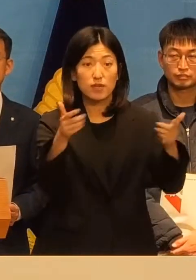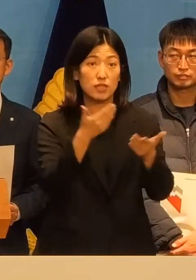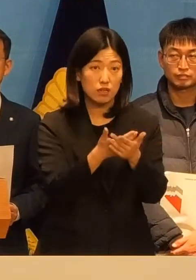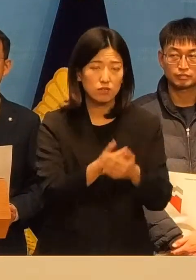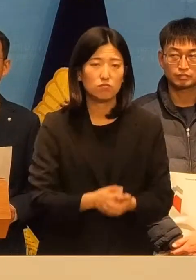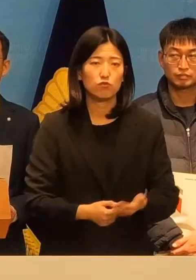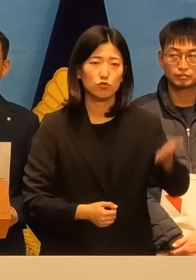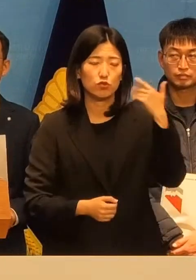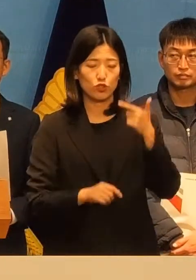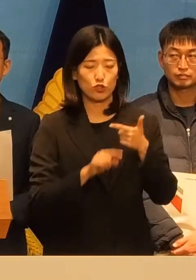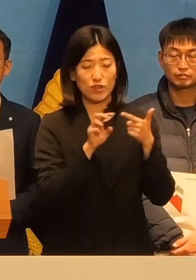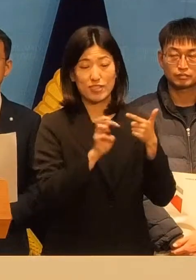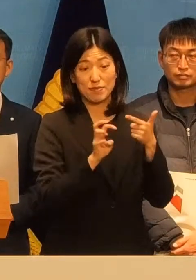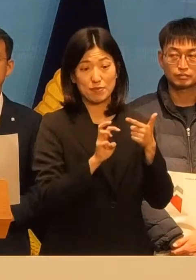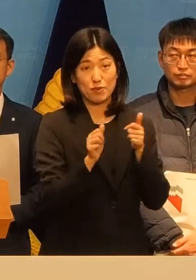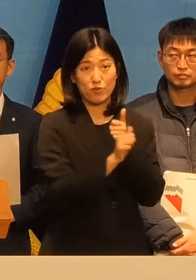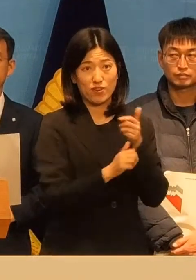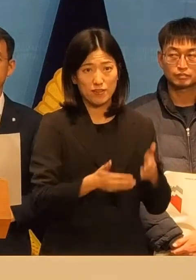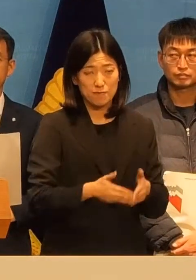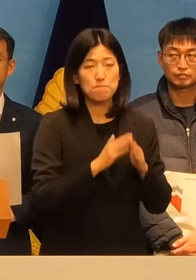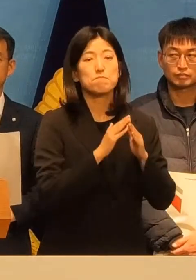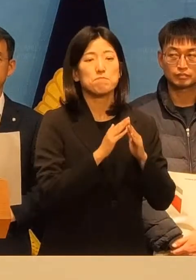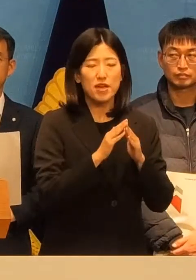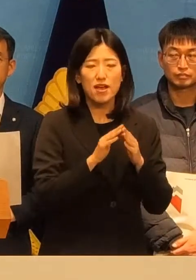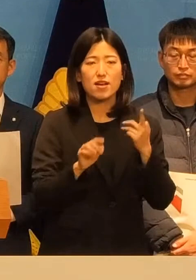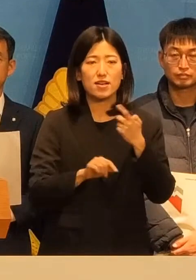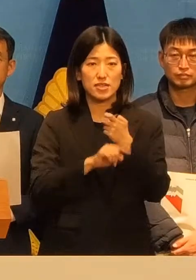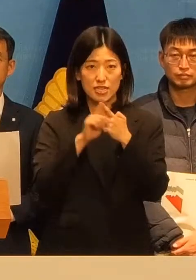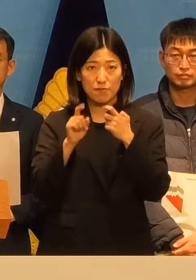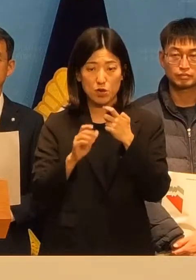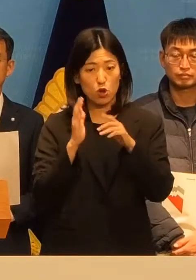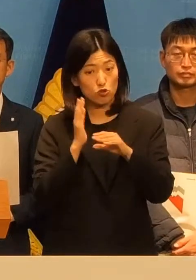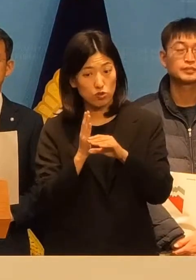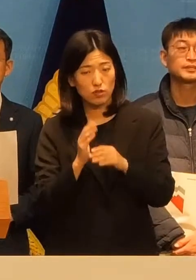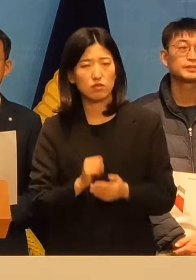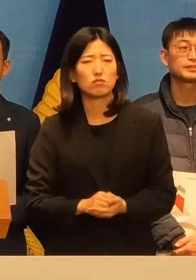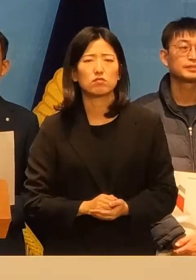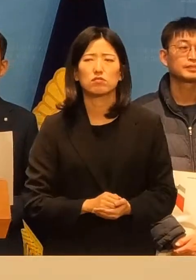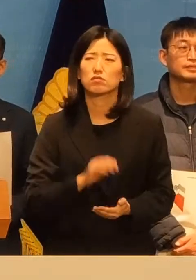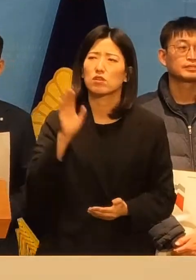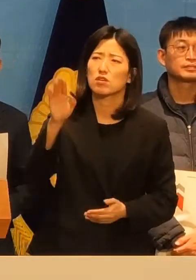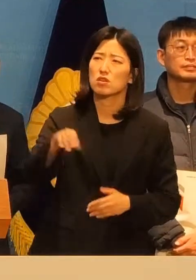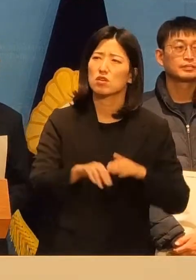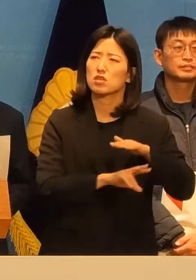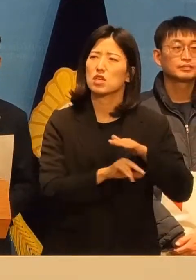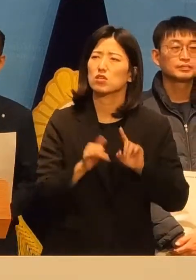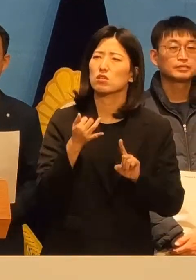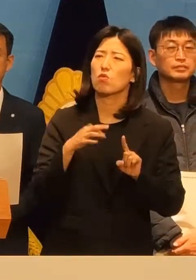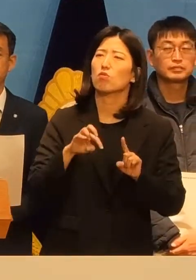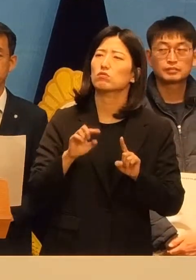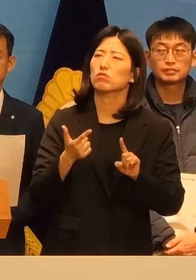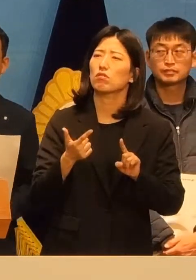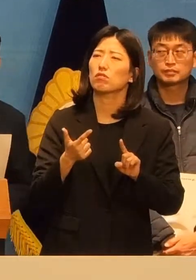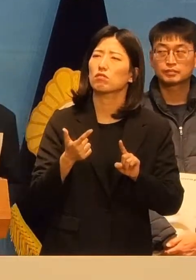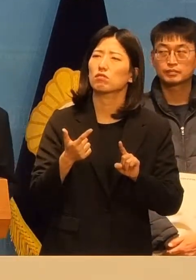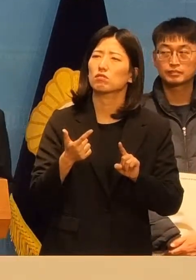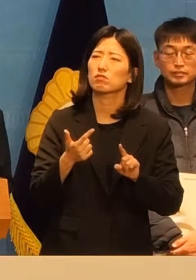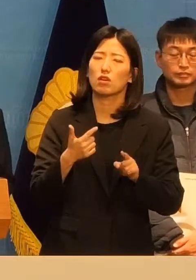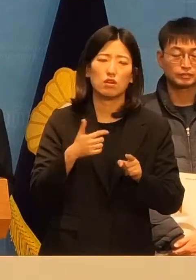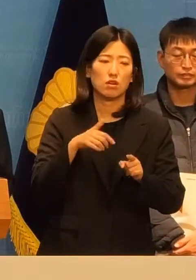30일 발족한 이후 11월 중순까지 1호선 직결 증차를 요구하는 서명운동을